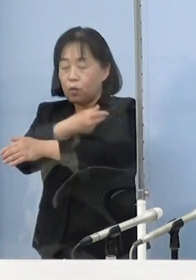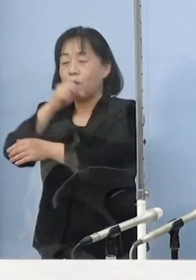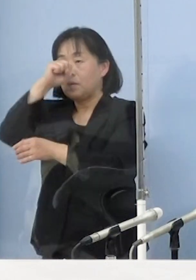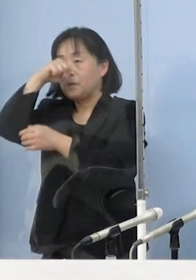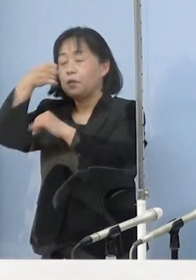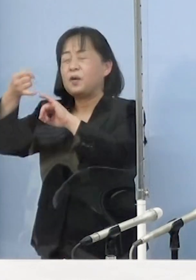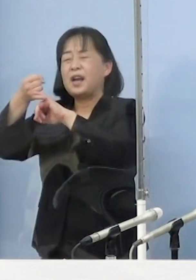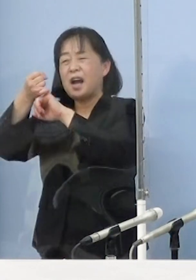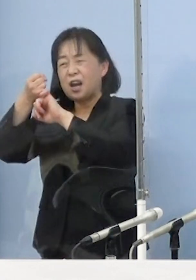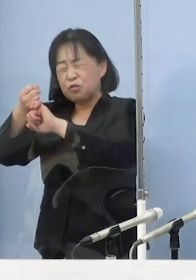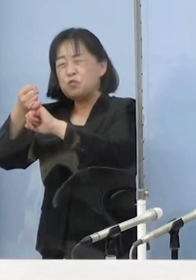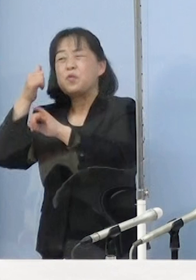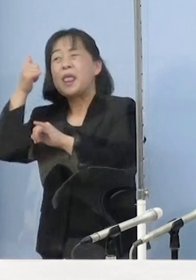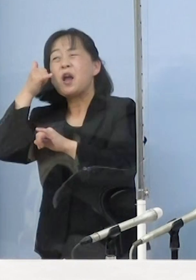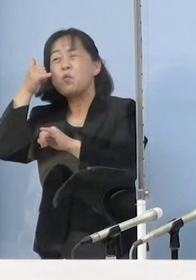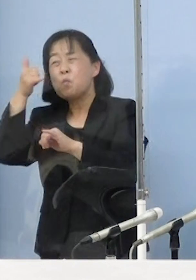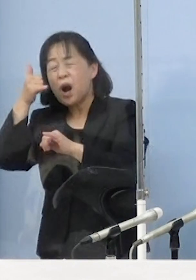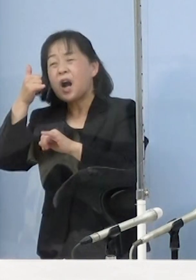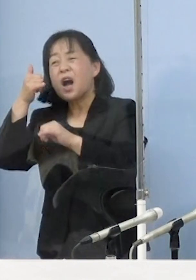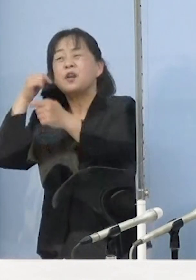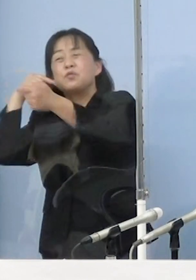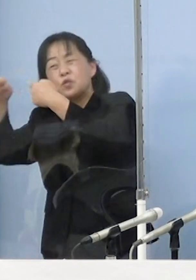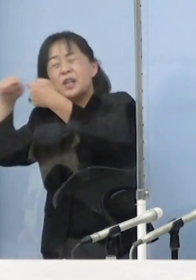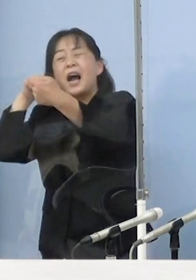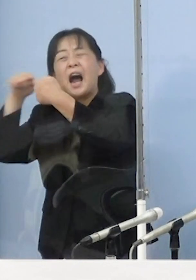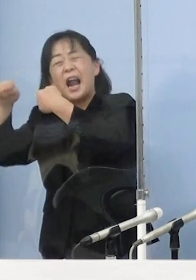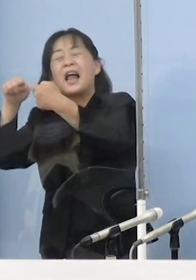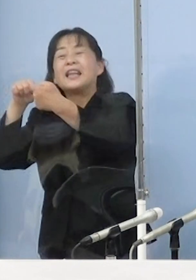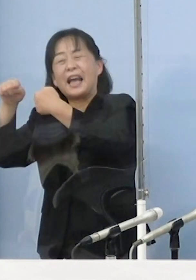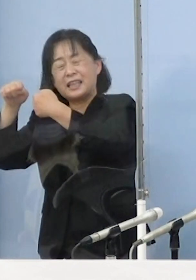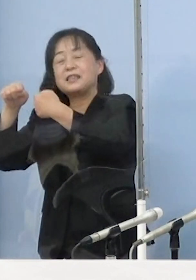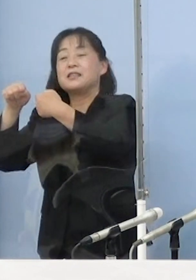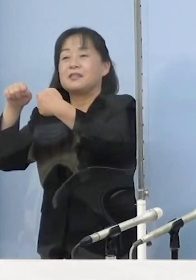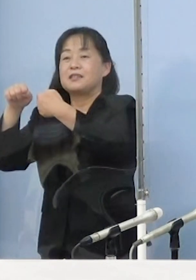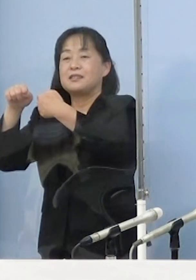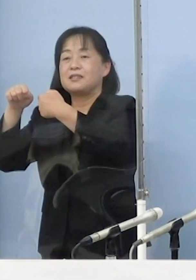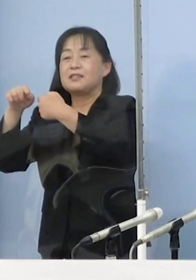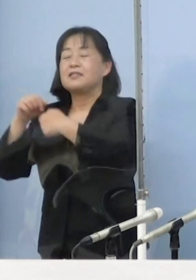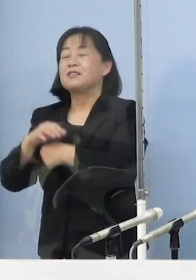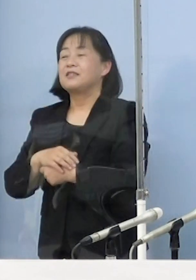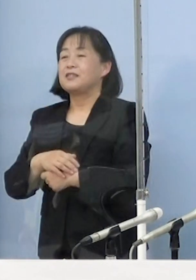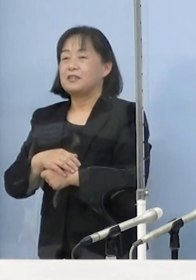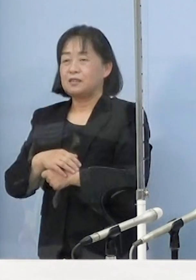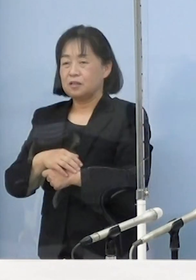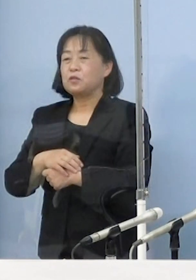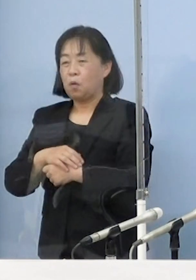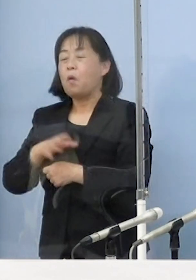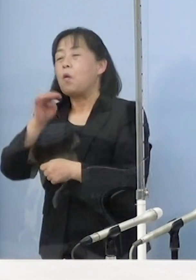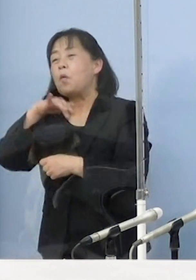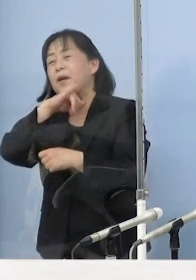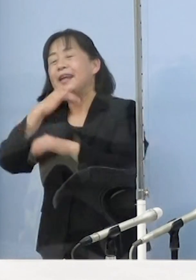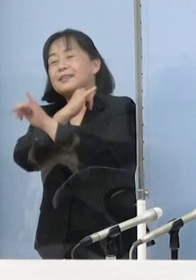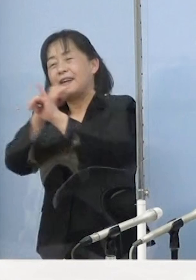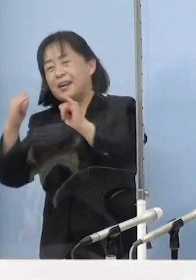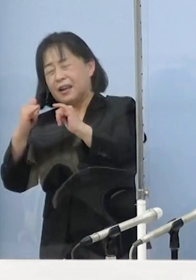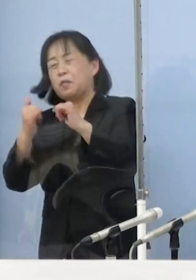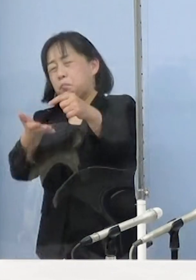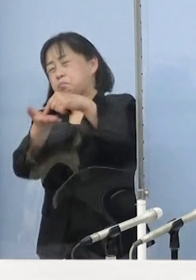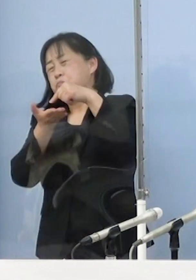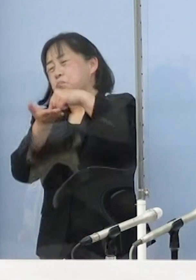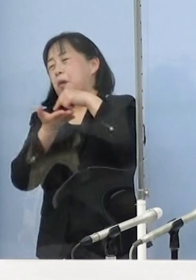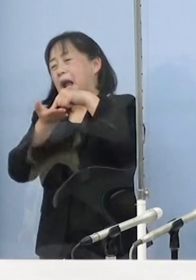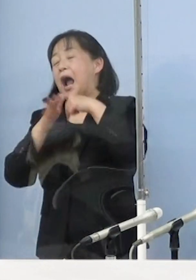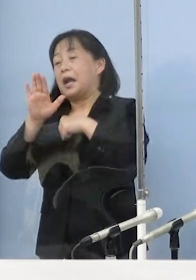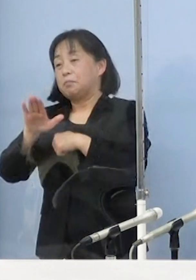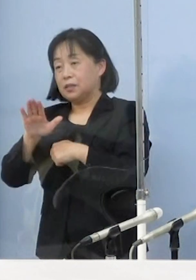がつながりづらい、多くの高齢者の皆様方のお話が出ているところでありまして、